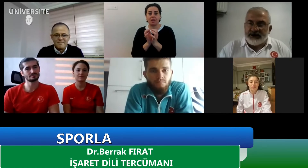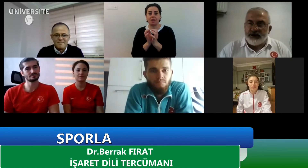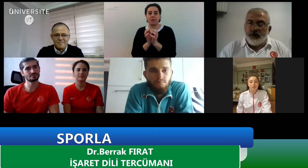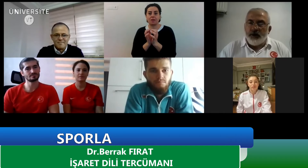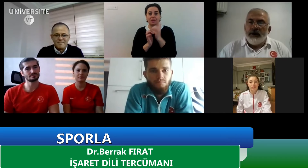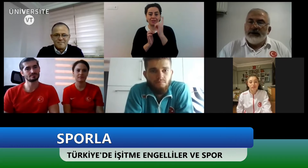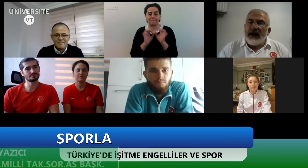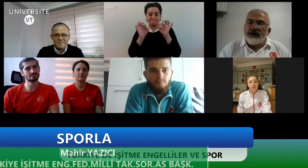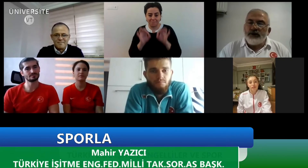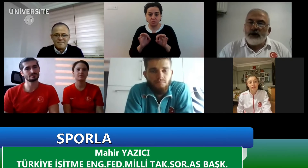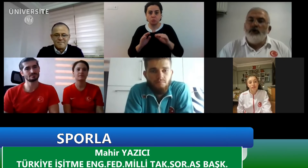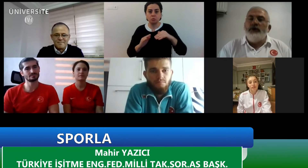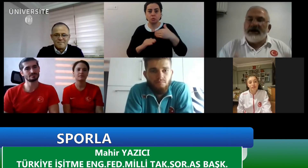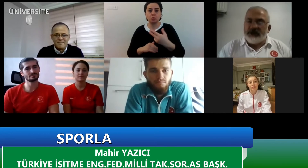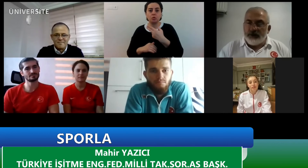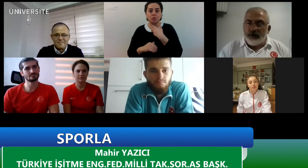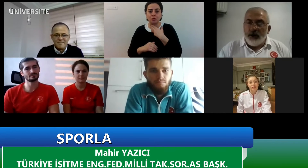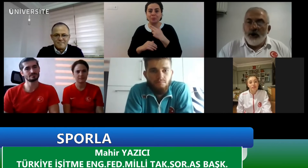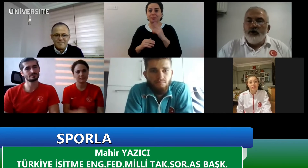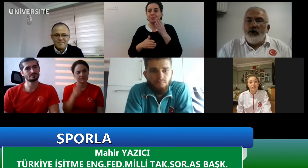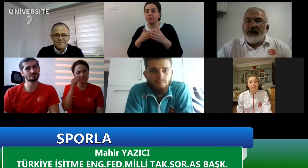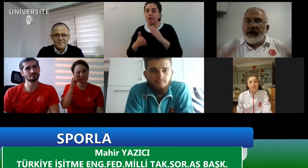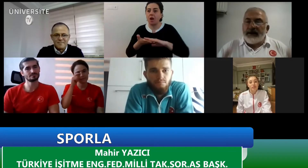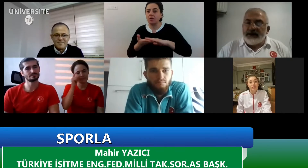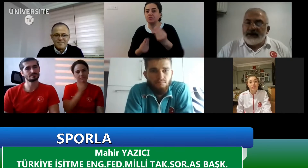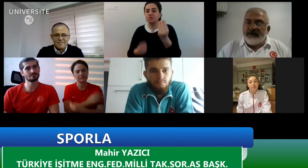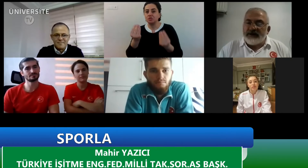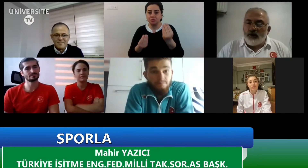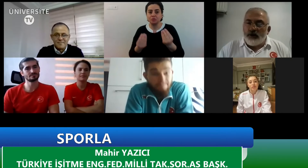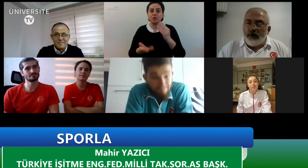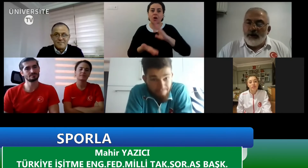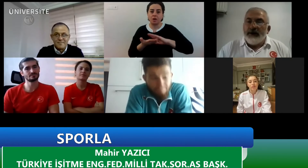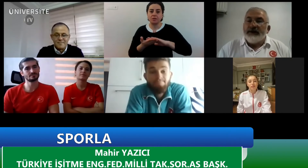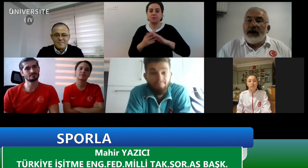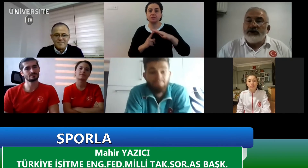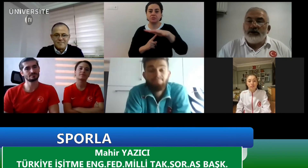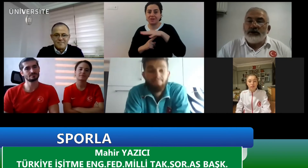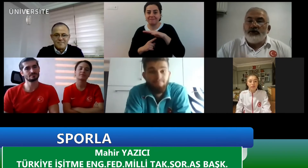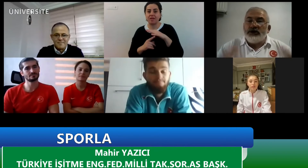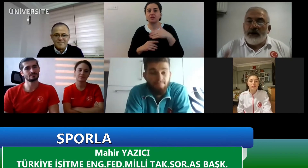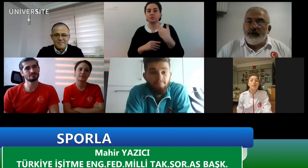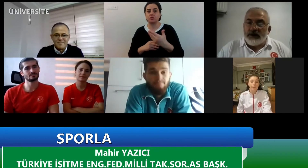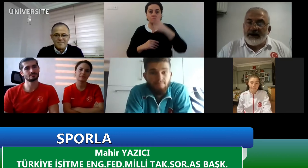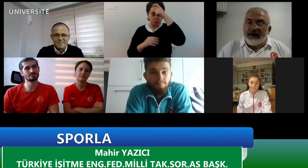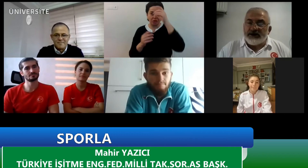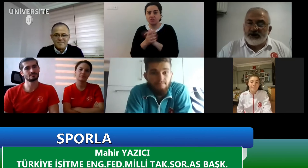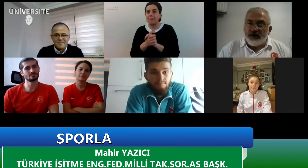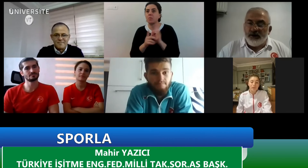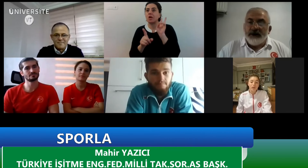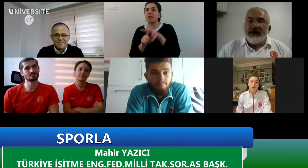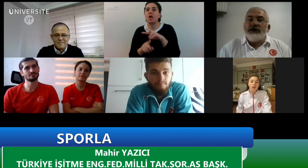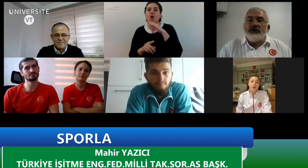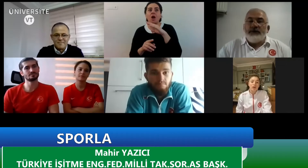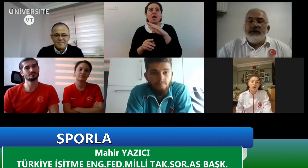ailesinden açılıyor. Daha sonra kulübe açılıyor. Kulüpte arkadaş çevresi oluyor. Daha sonra Türkiye şampiyonlarına